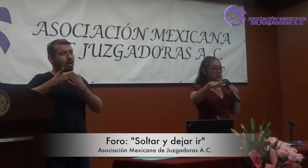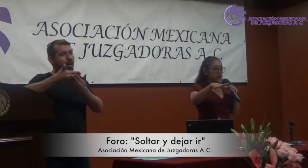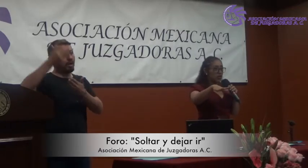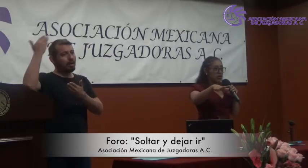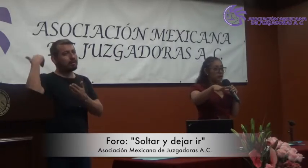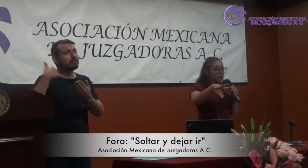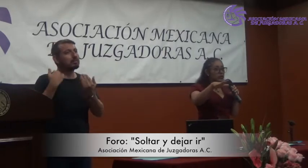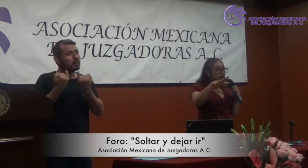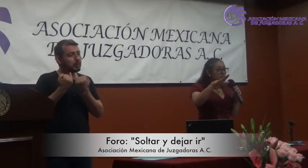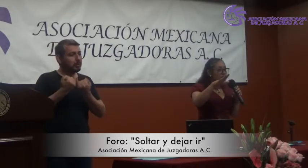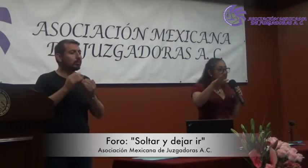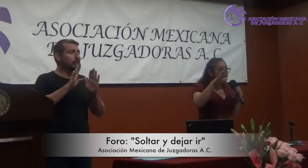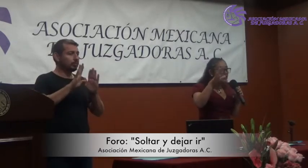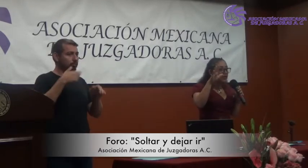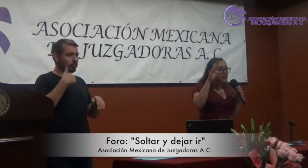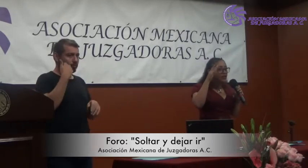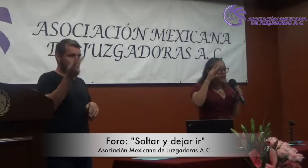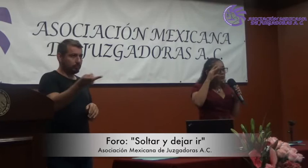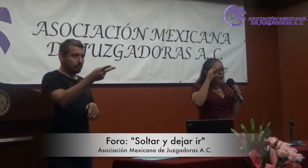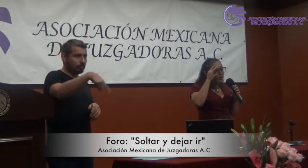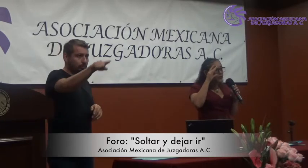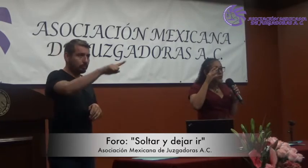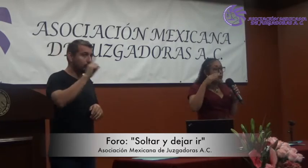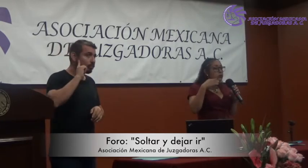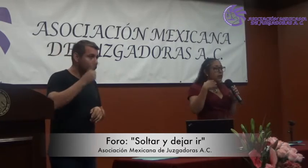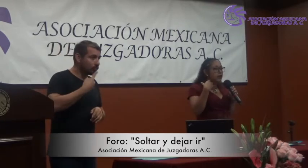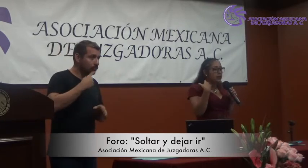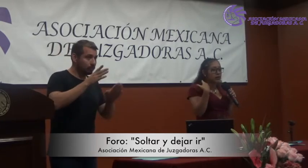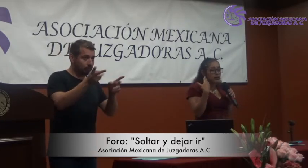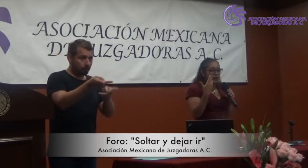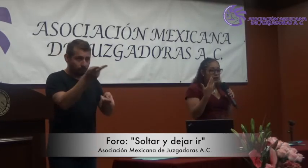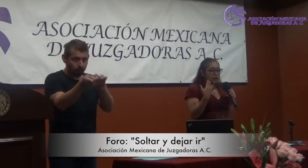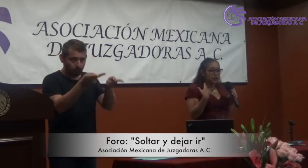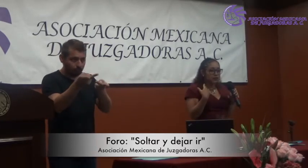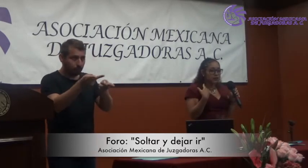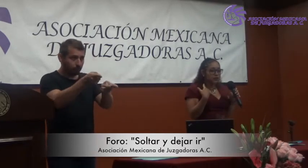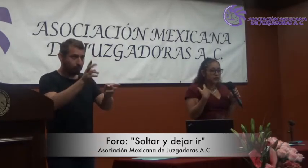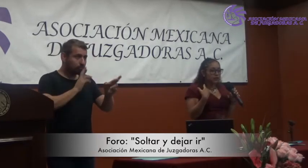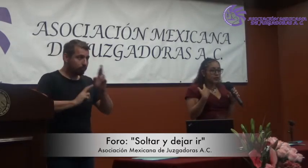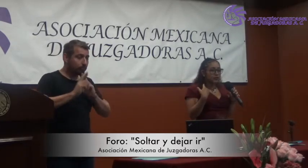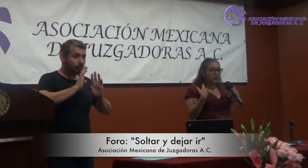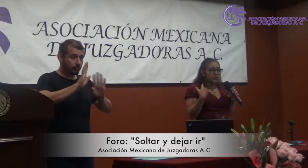preguntar con las personas sordas y después vamos a